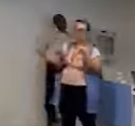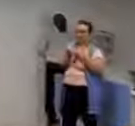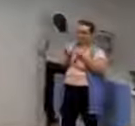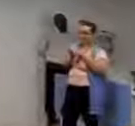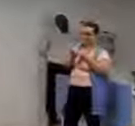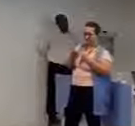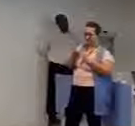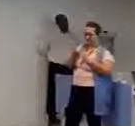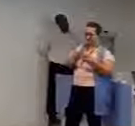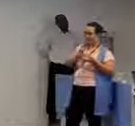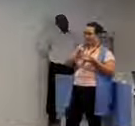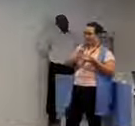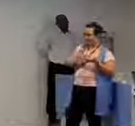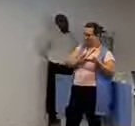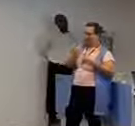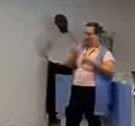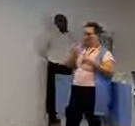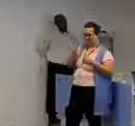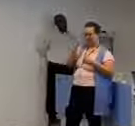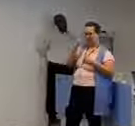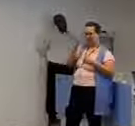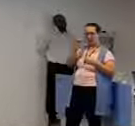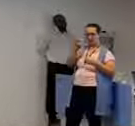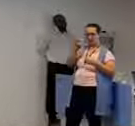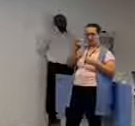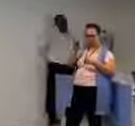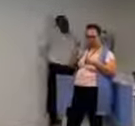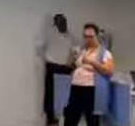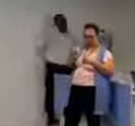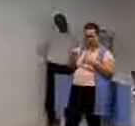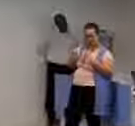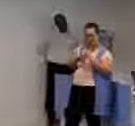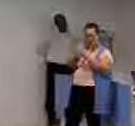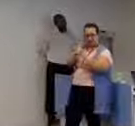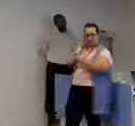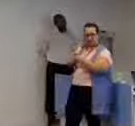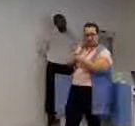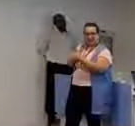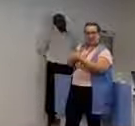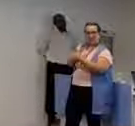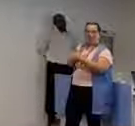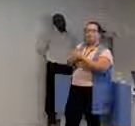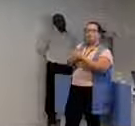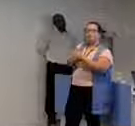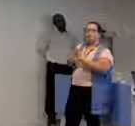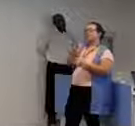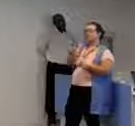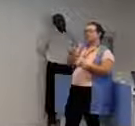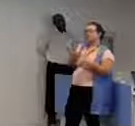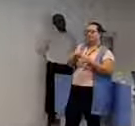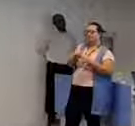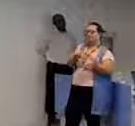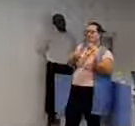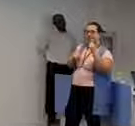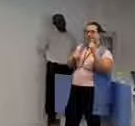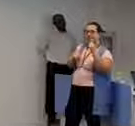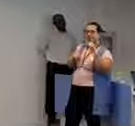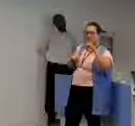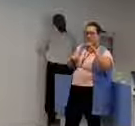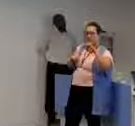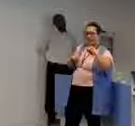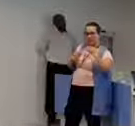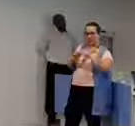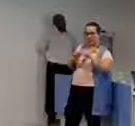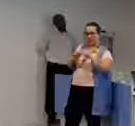receber orçamentos, ele recebia alguns orçamentos para fazer, e normalmente ele precisava fazer 2, 3 orçamentos para fechar um.